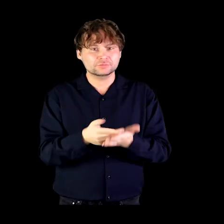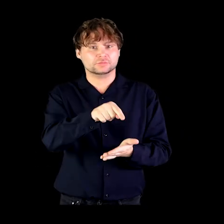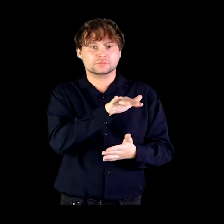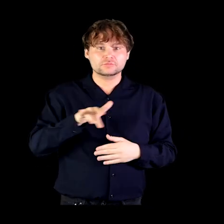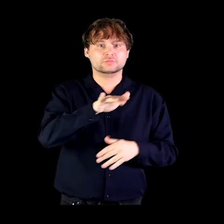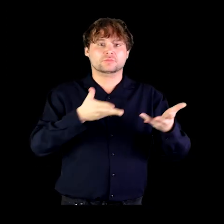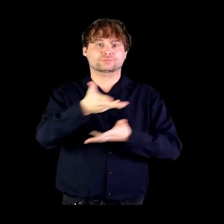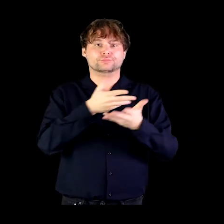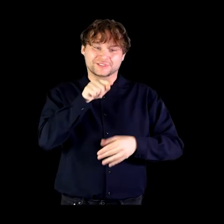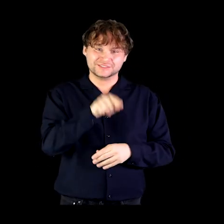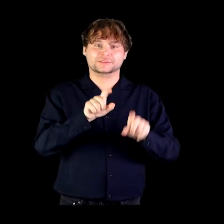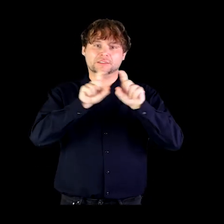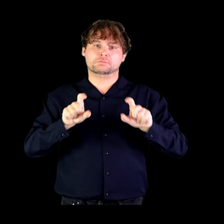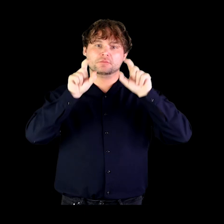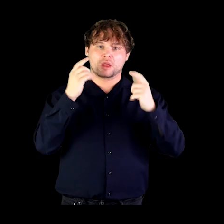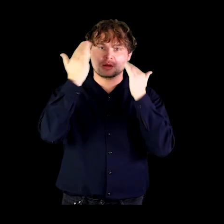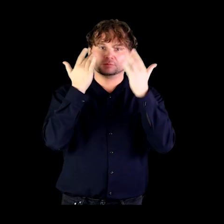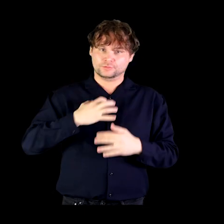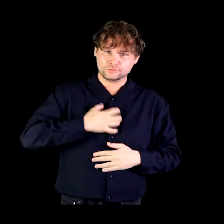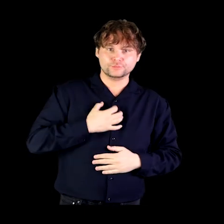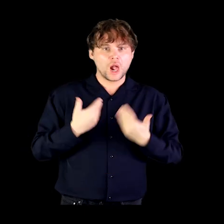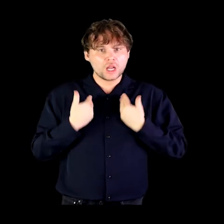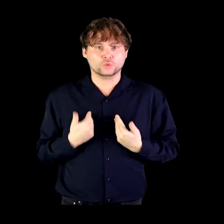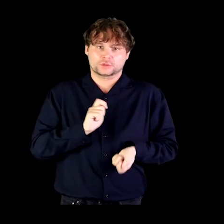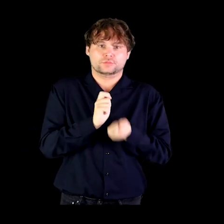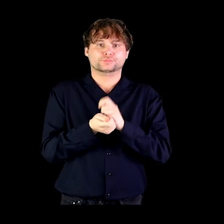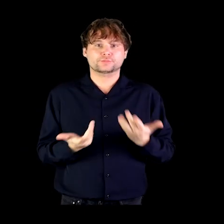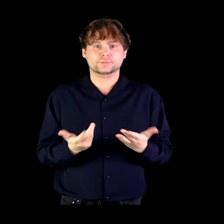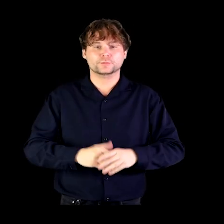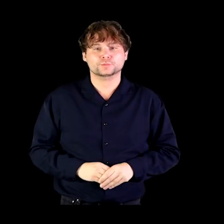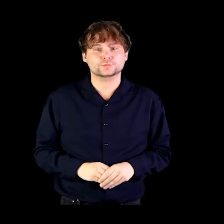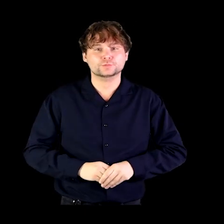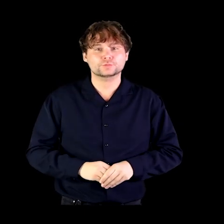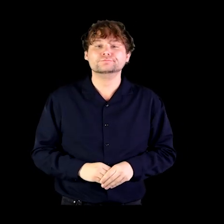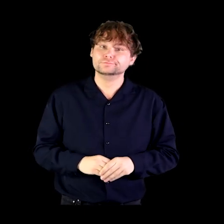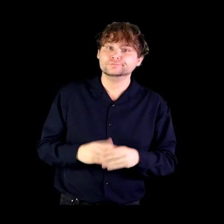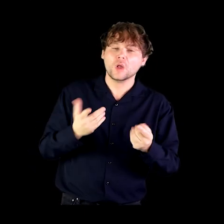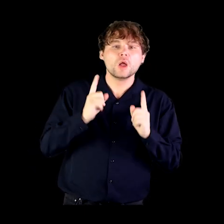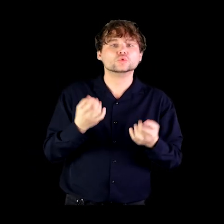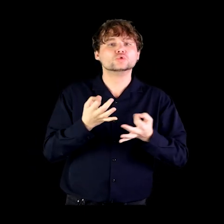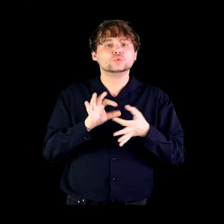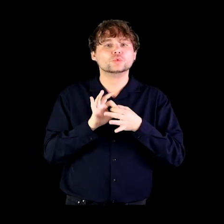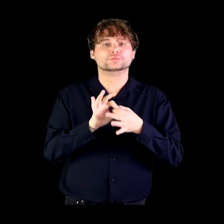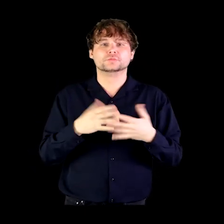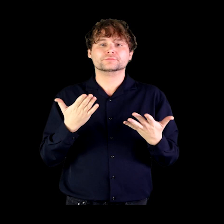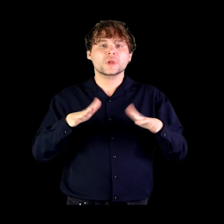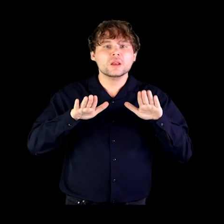berücksichtigen, was mit dem anderen im Raum passiert. Was dann nicht auf einer Transaktion basiert, sondern eher darauf, dass man den